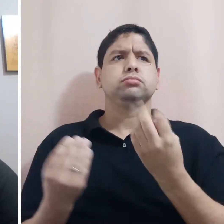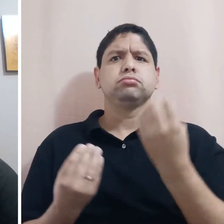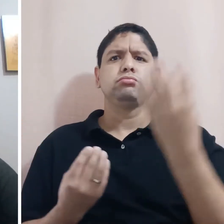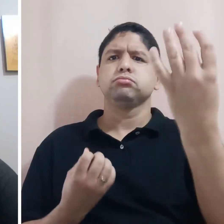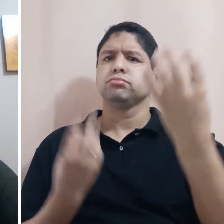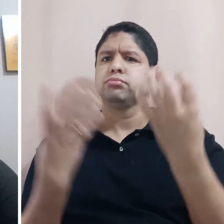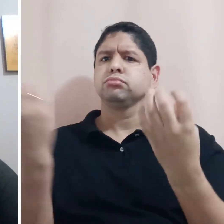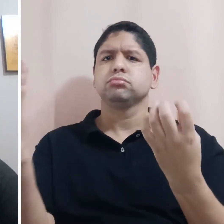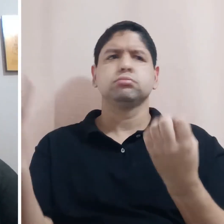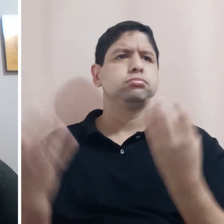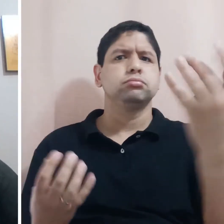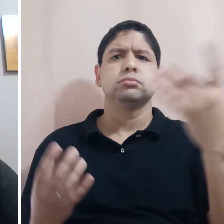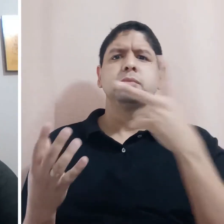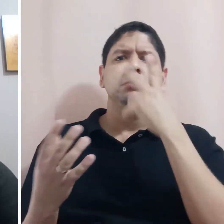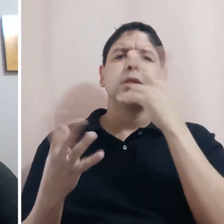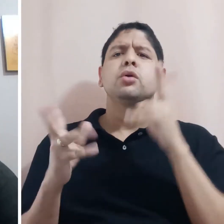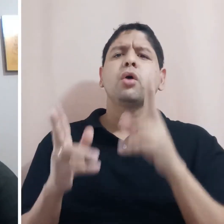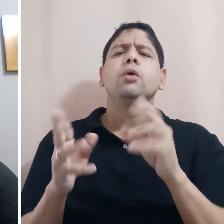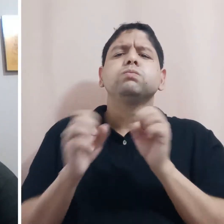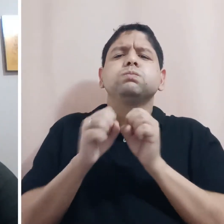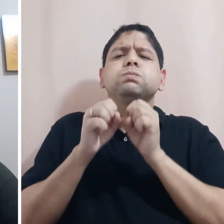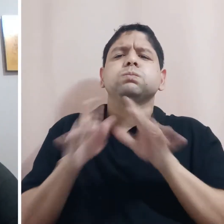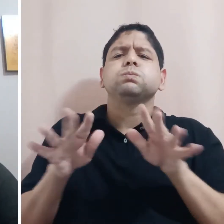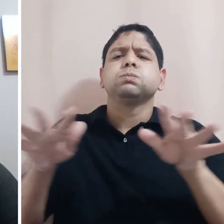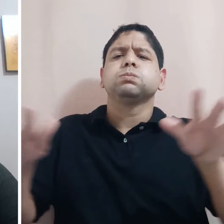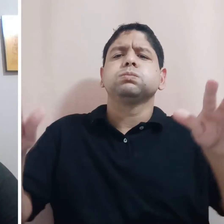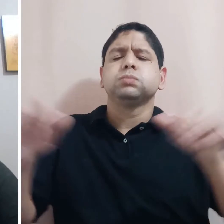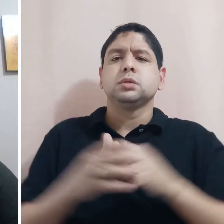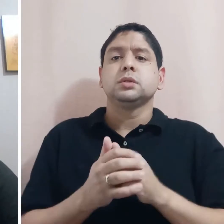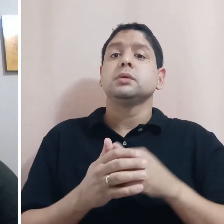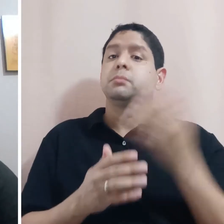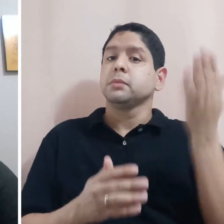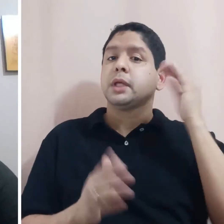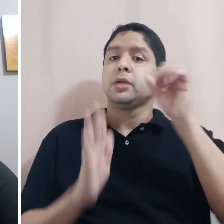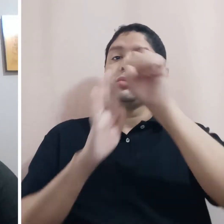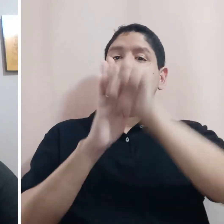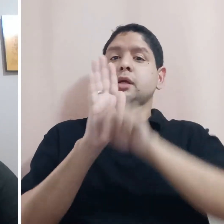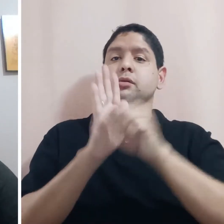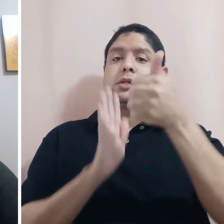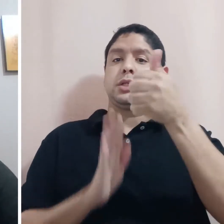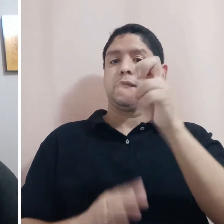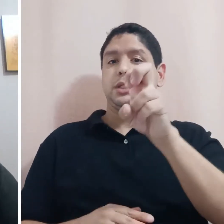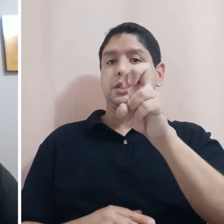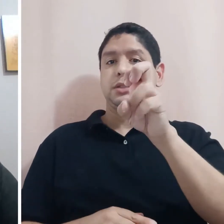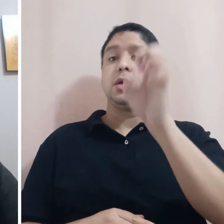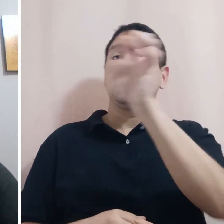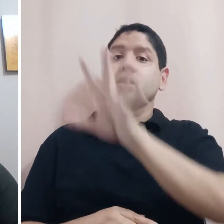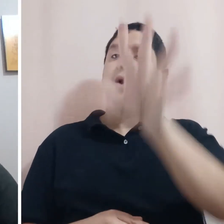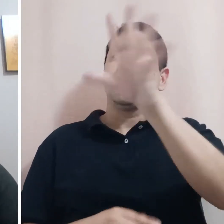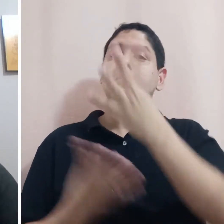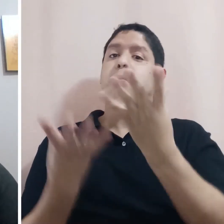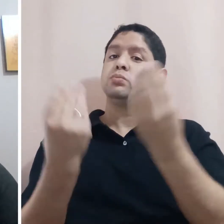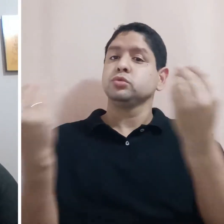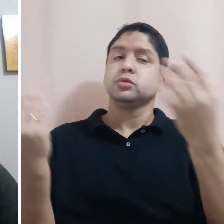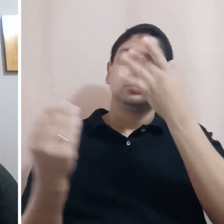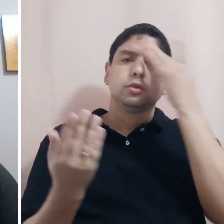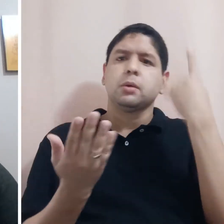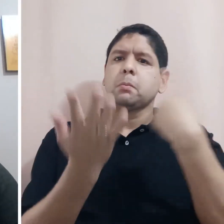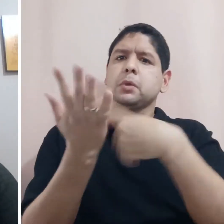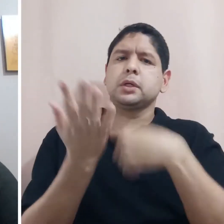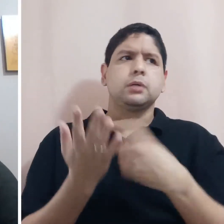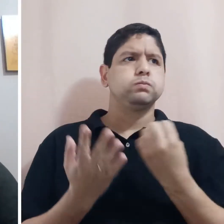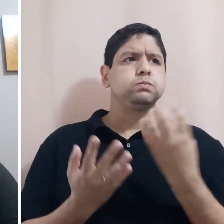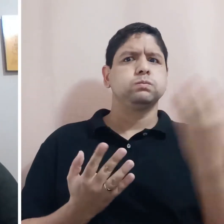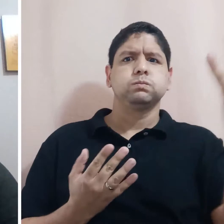ou melhor, pelos oceanos, principalmente pelo Oceano Atlântico, que os europeus fizeram a partir do século